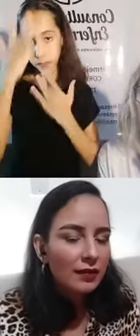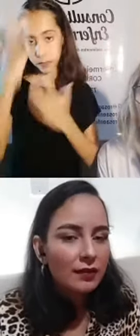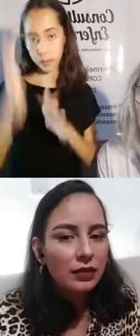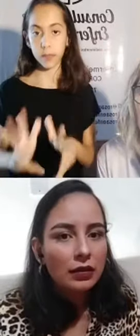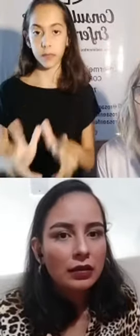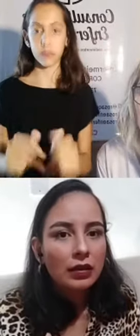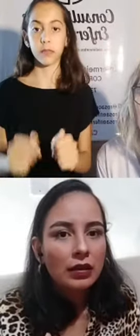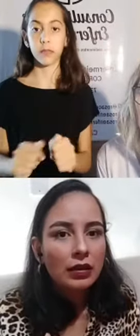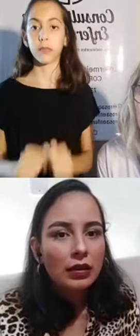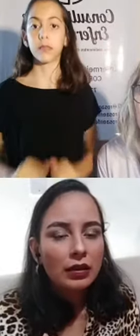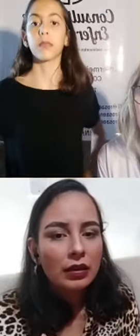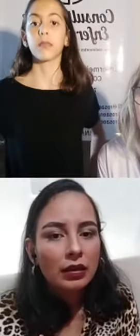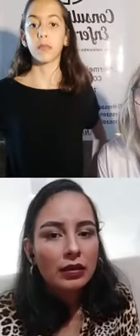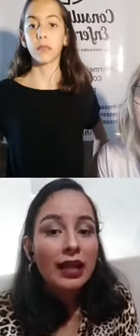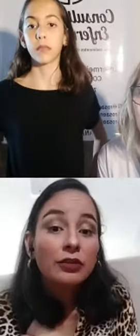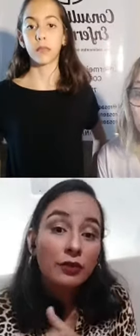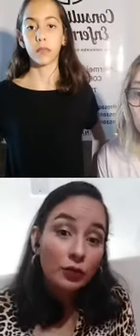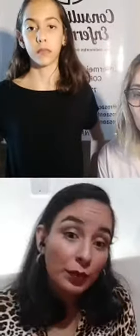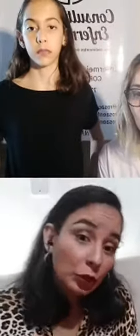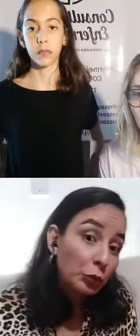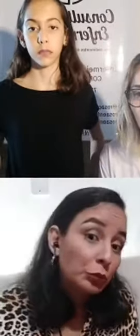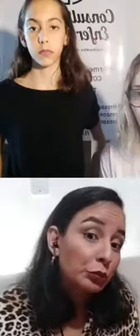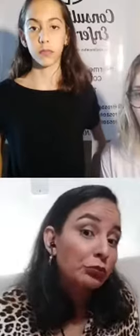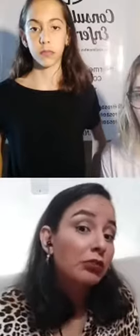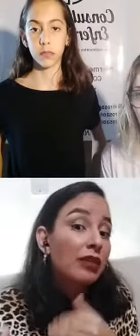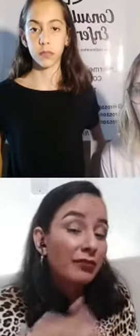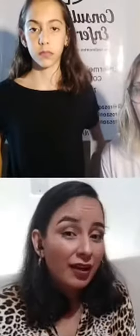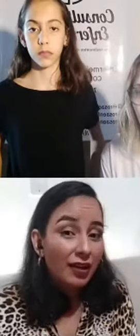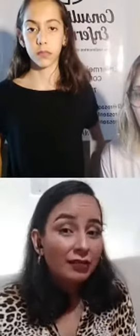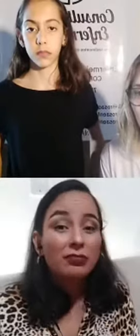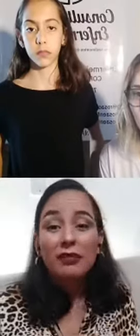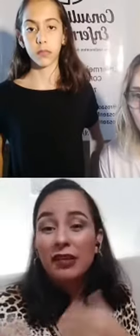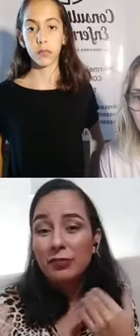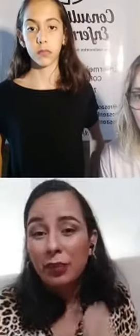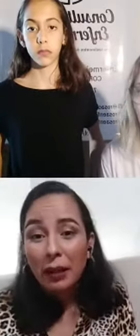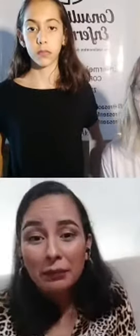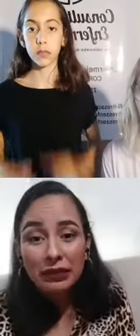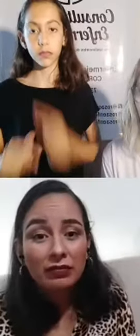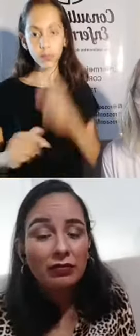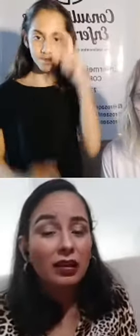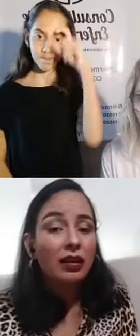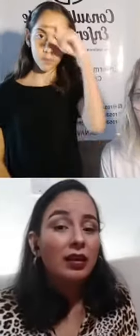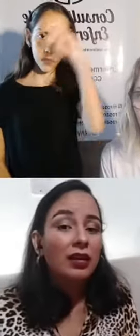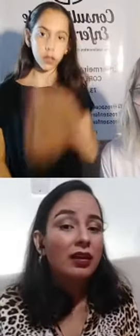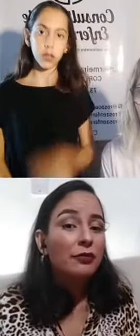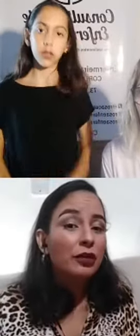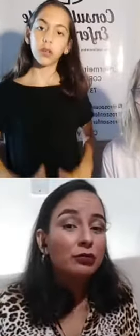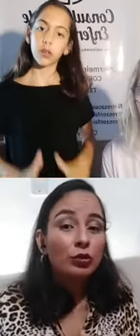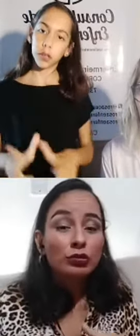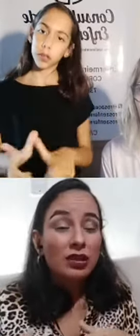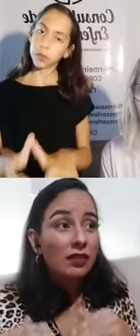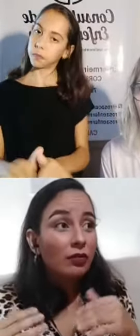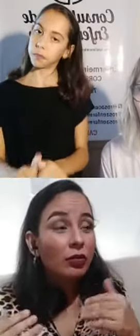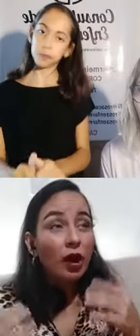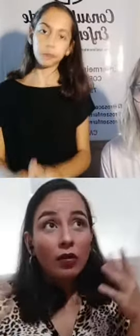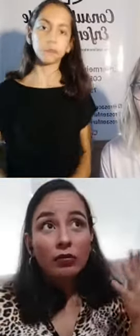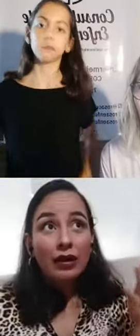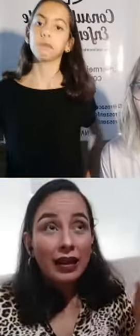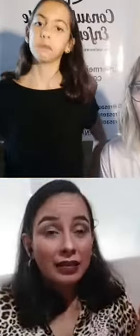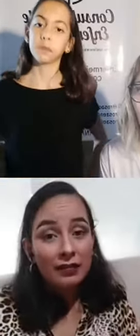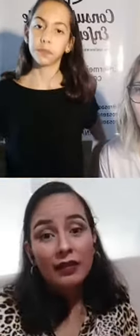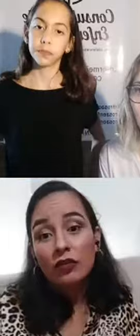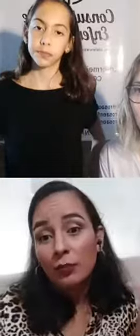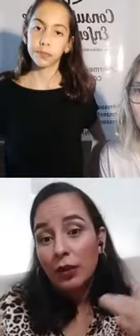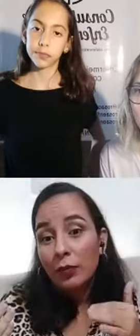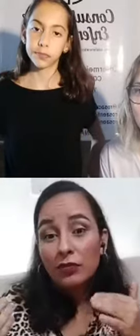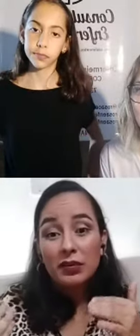dizer assim que tá difícil para todo mundo, não tá fácil, não tá fácil para mim, né? Eu falo todo dia assim, quando eu acordo, eu